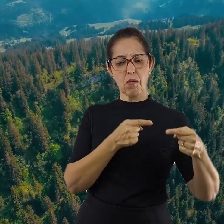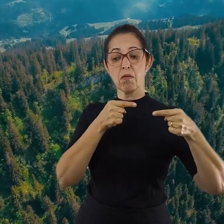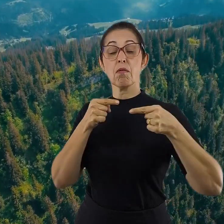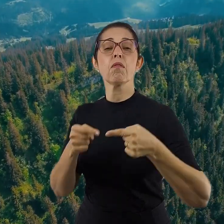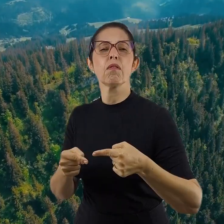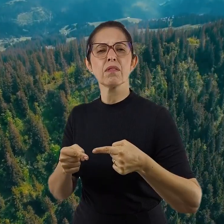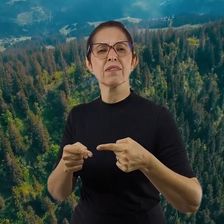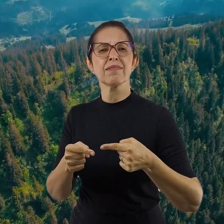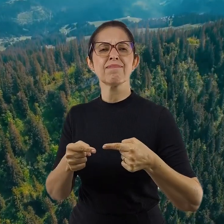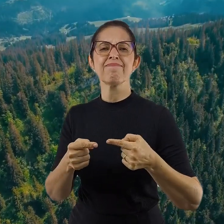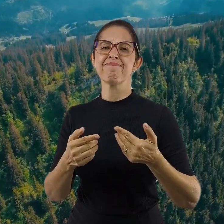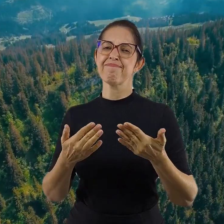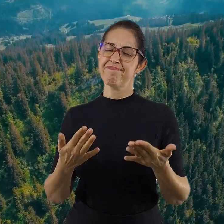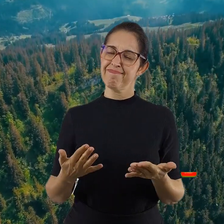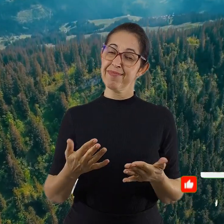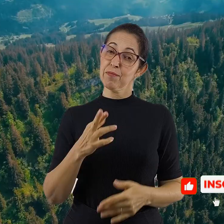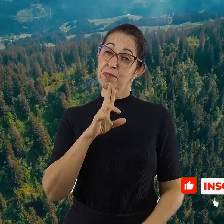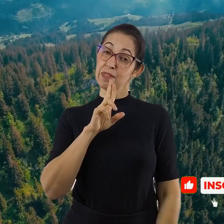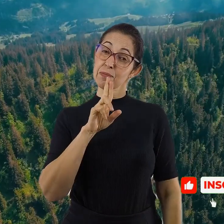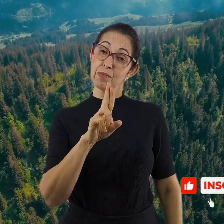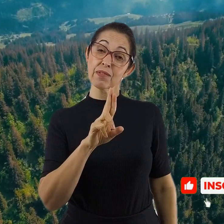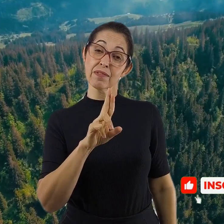É porque a igreja vive